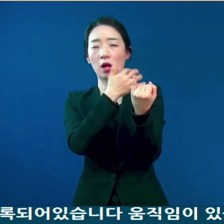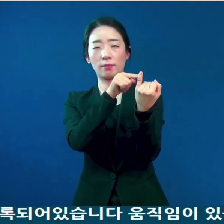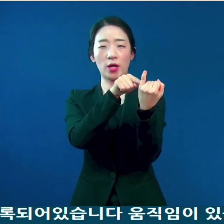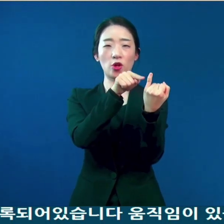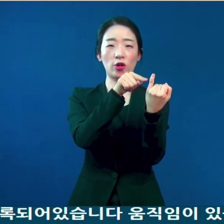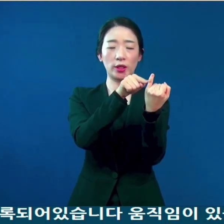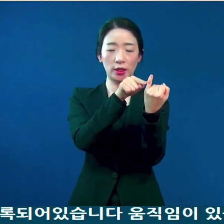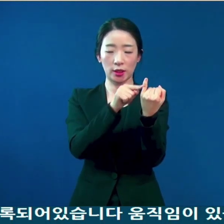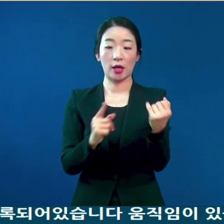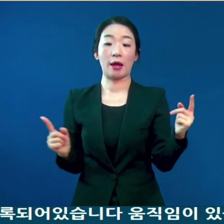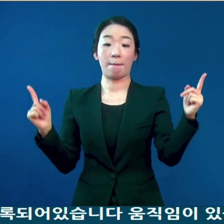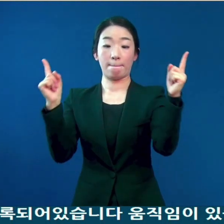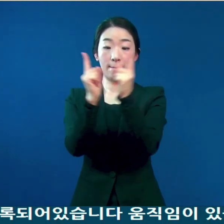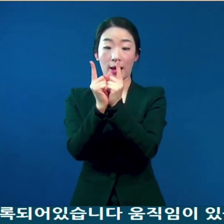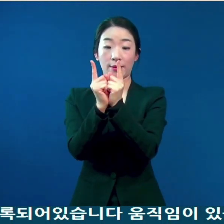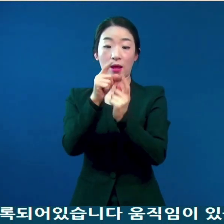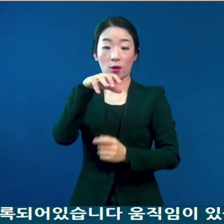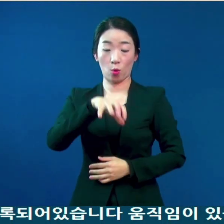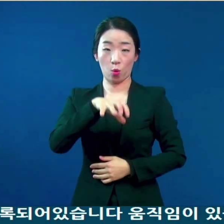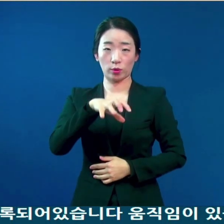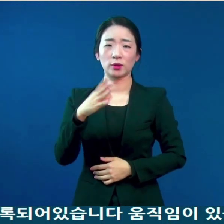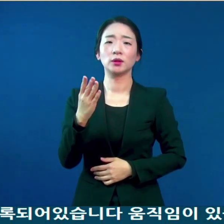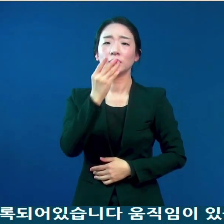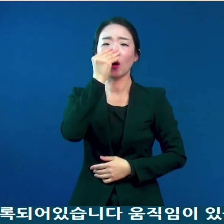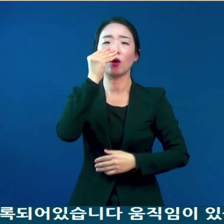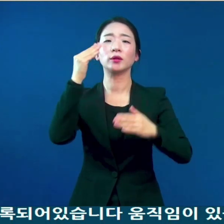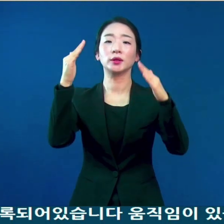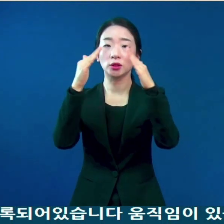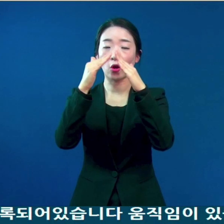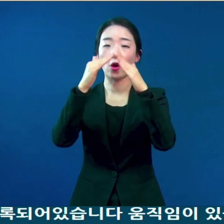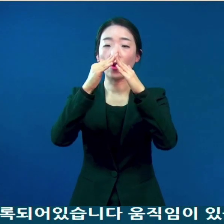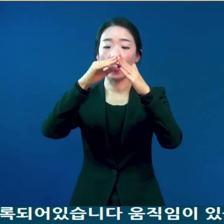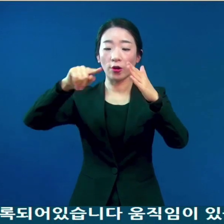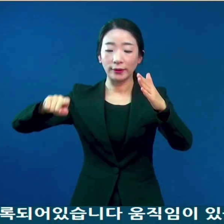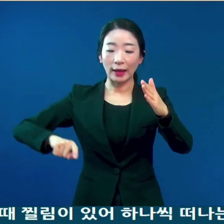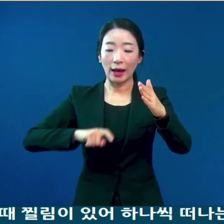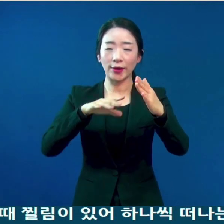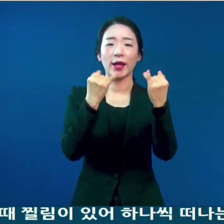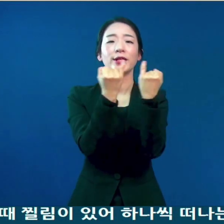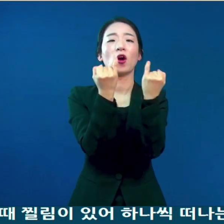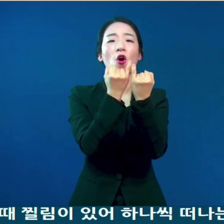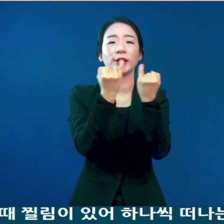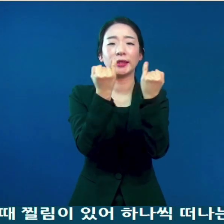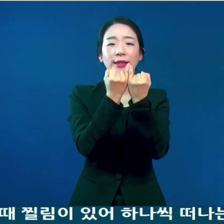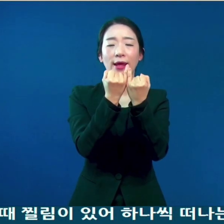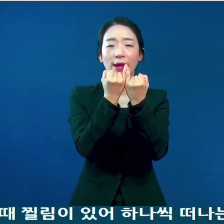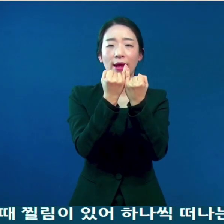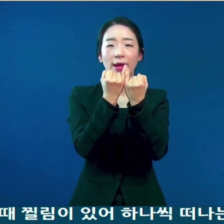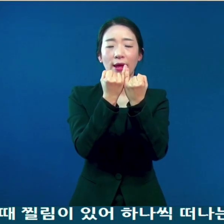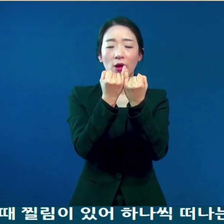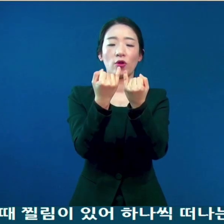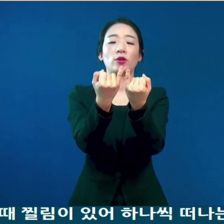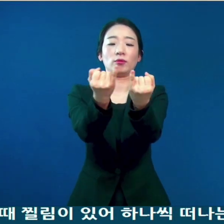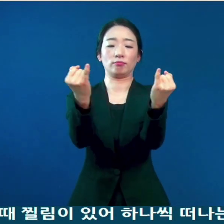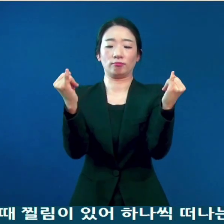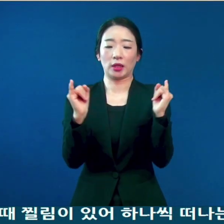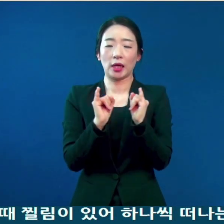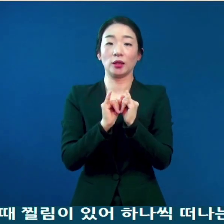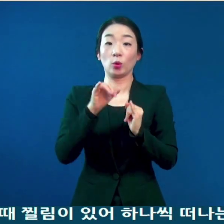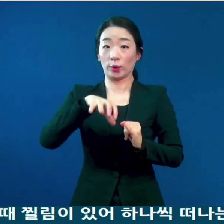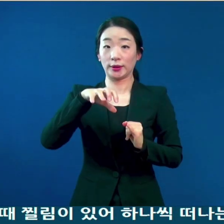만난 장소는 성전 안중에서도 여인들의 뜰이었을 겁니다. 여인들은 거기밖에 못 들어가니까 가장 사람들이 많은